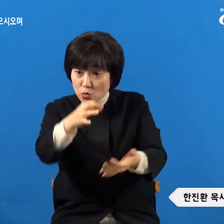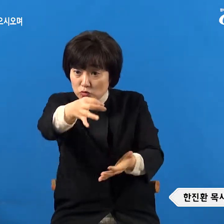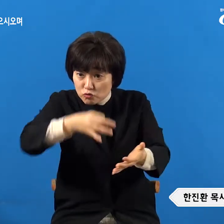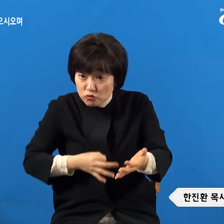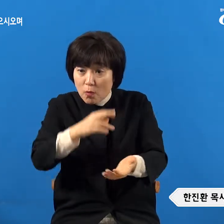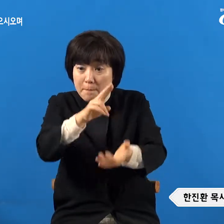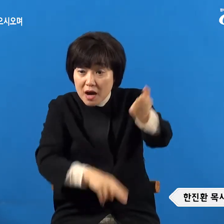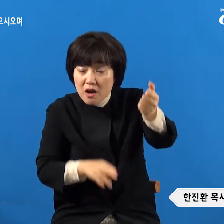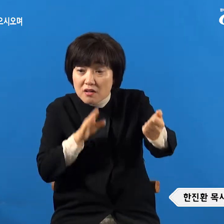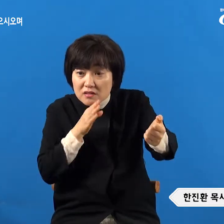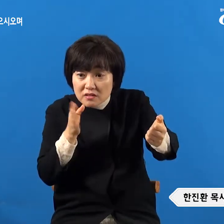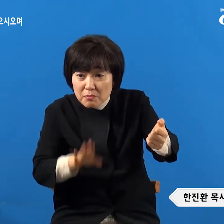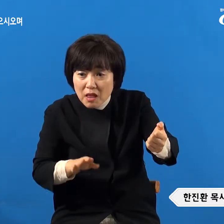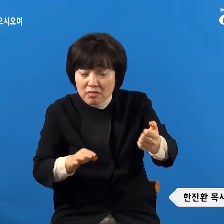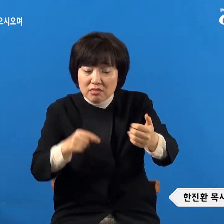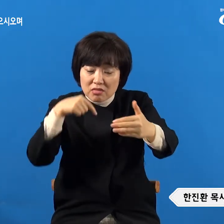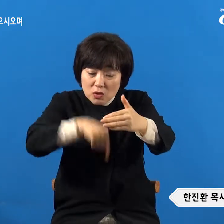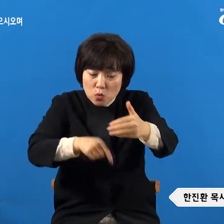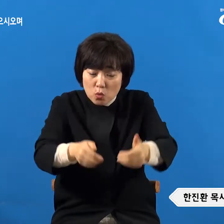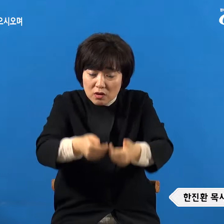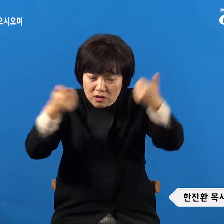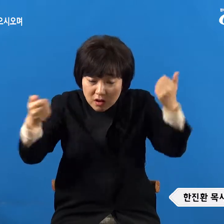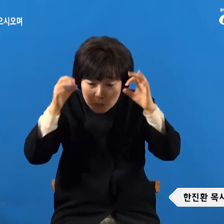것입니다. 하나님이 하신 것입니다.